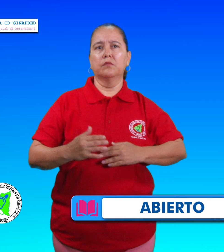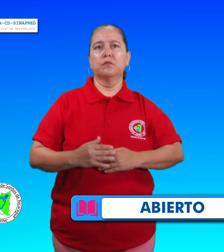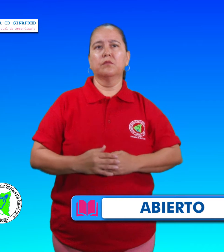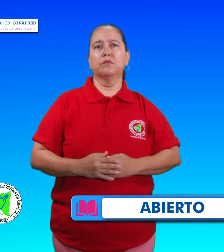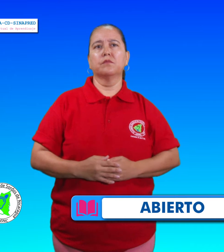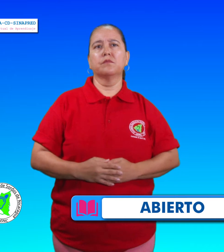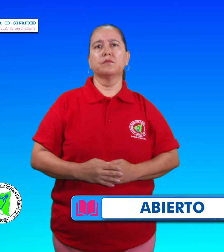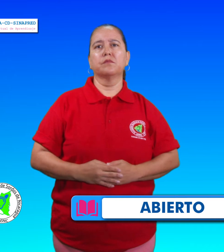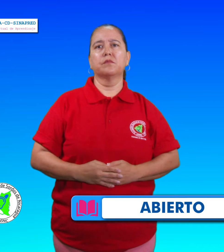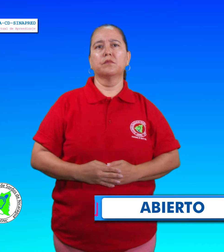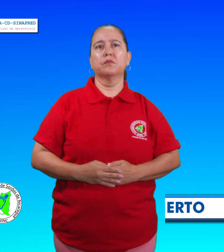Abierto.